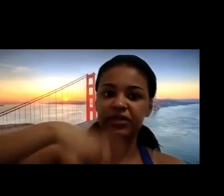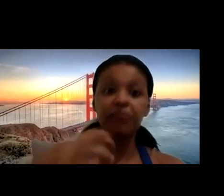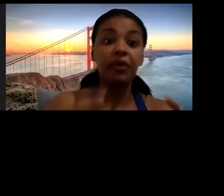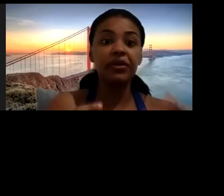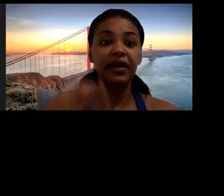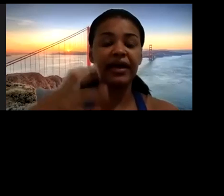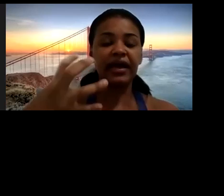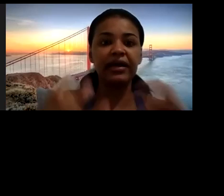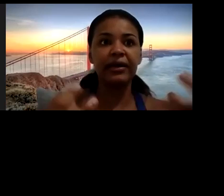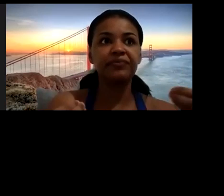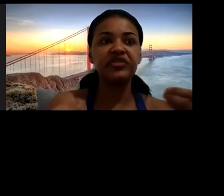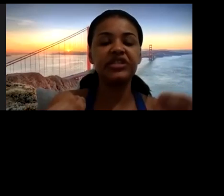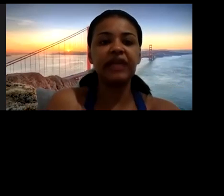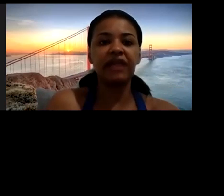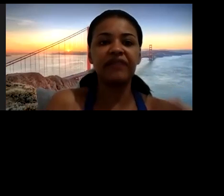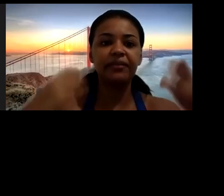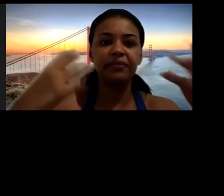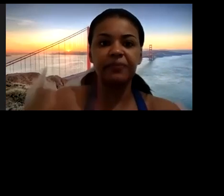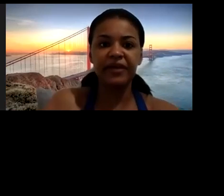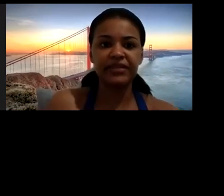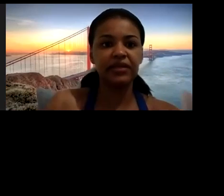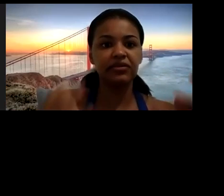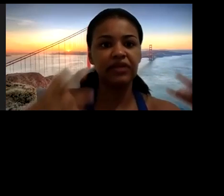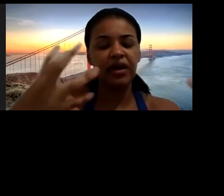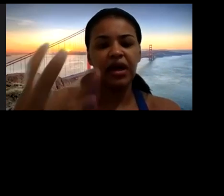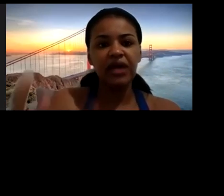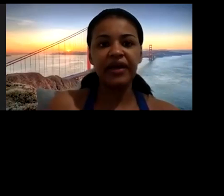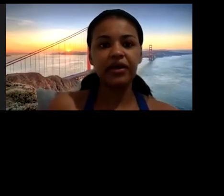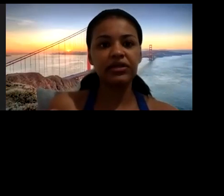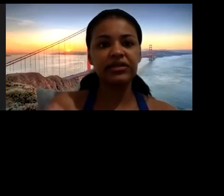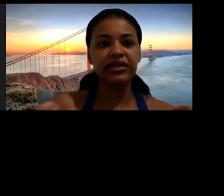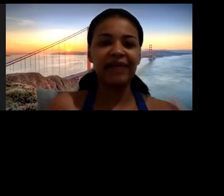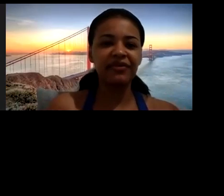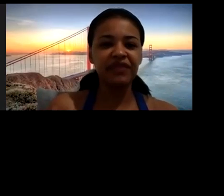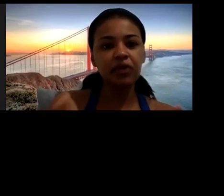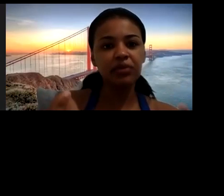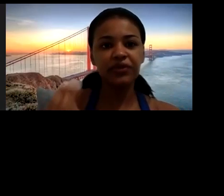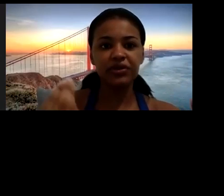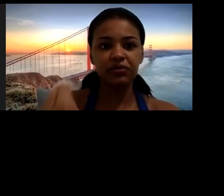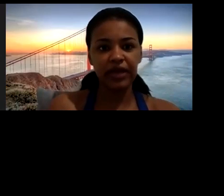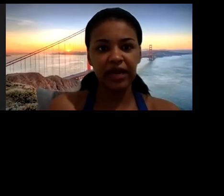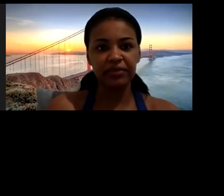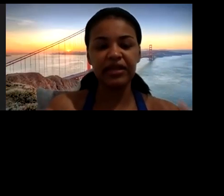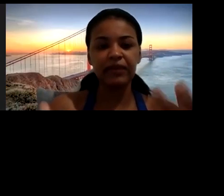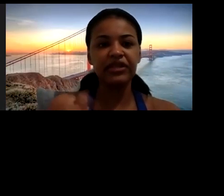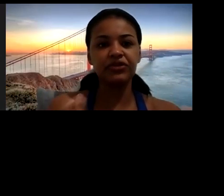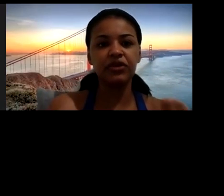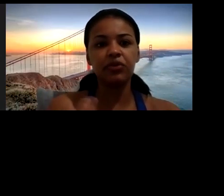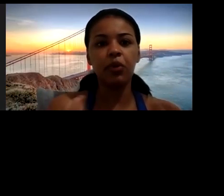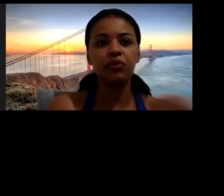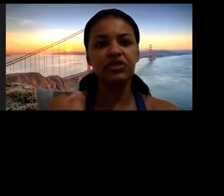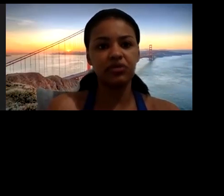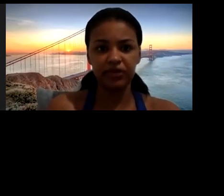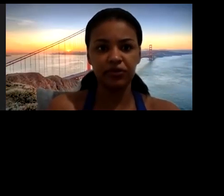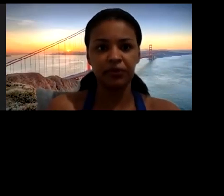acontecer com a força da sua mão então aquela tinta ela vai espessando né vai engrossando e acaba virando como se fosse um creme né